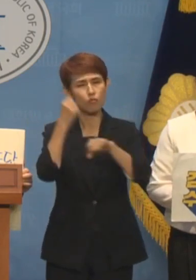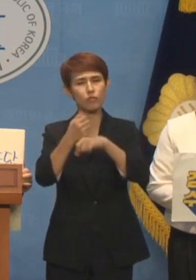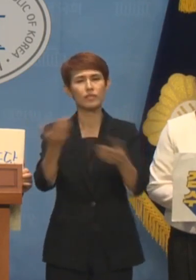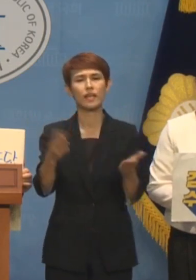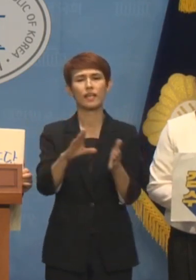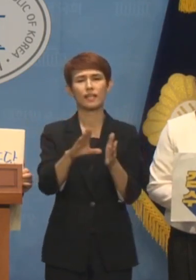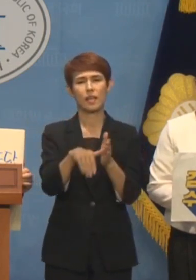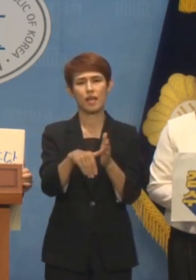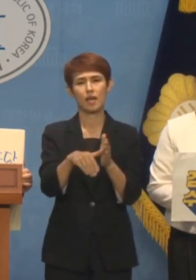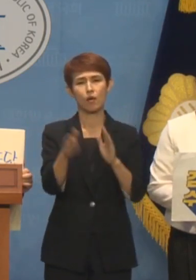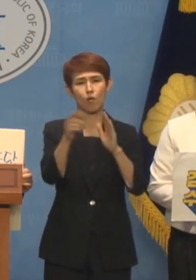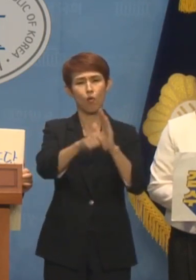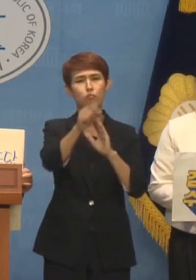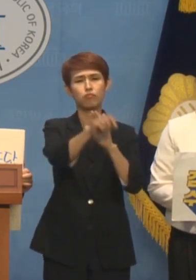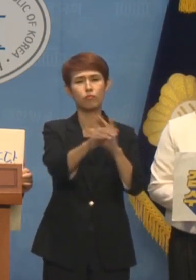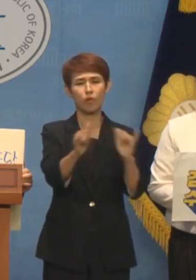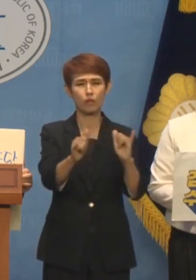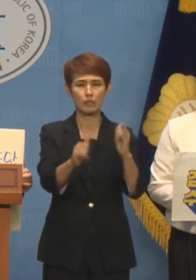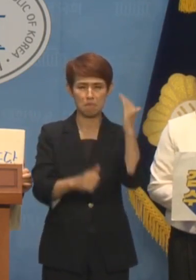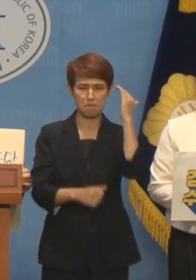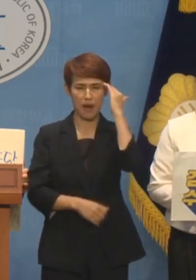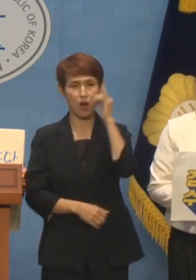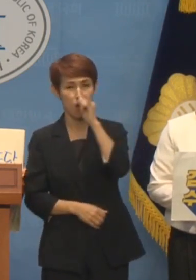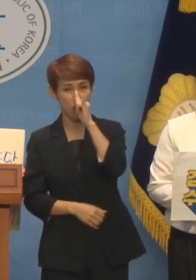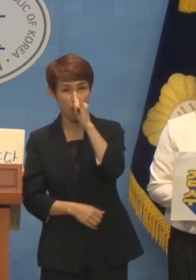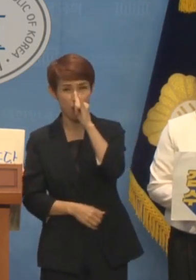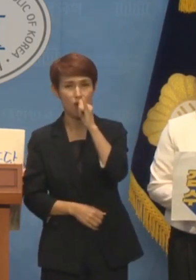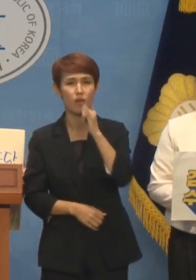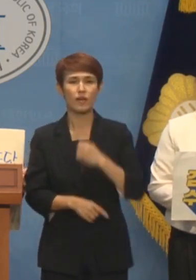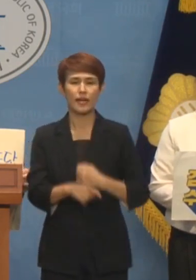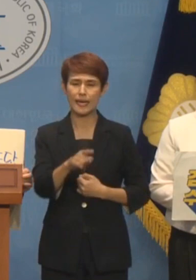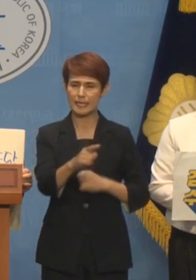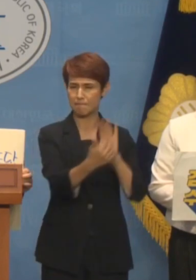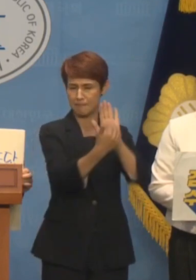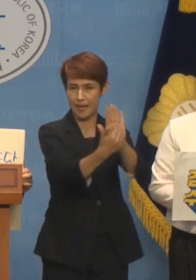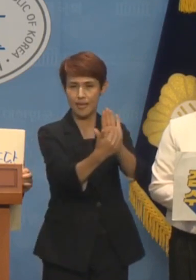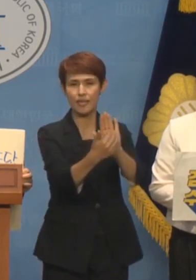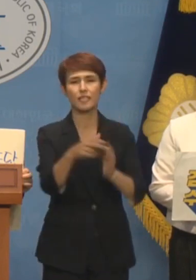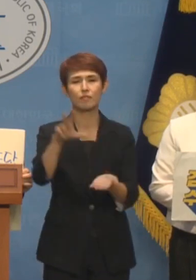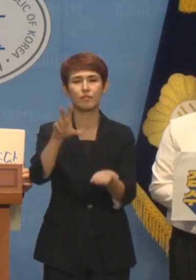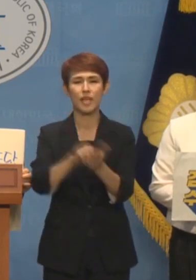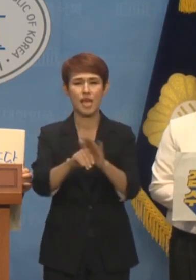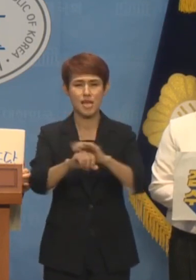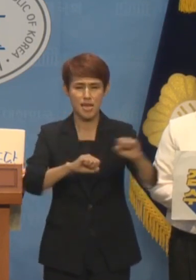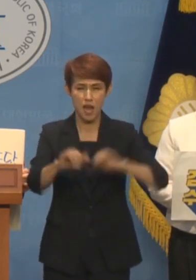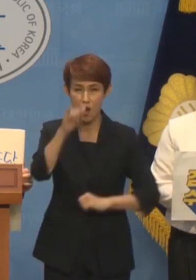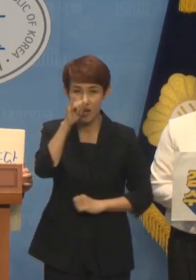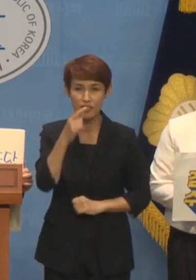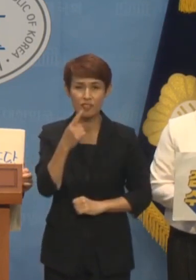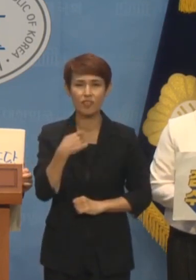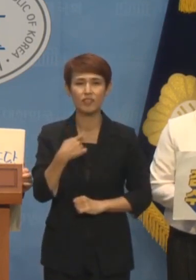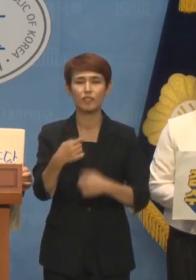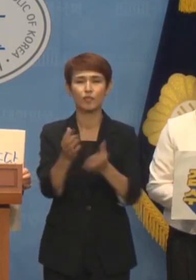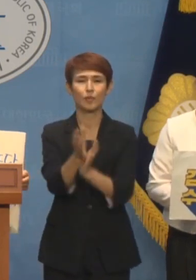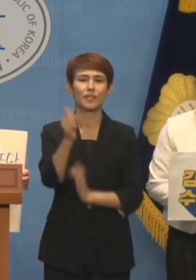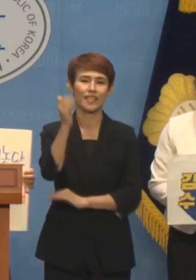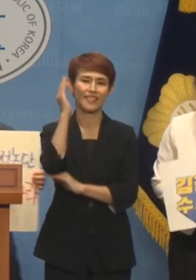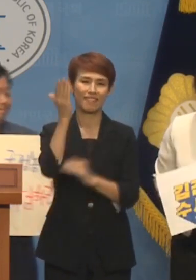전직 공무원들의 공익제보를 받아서 제일 먼저 이 문제를 폭로한 민생경제연구소 임세은 공동소장의